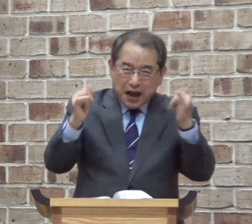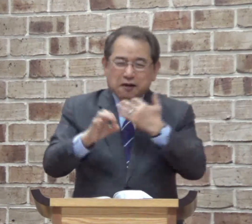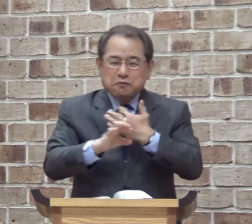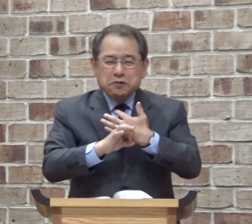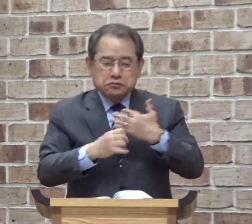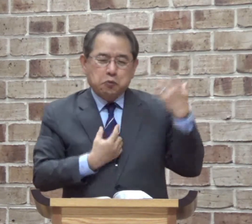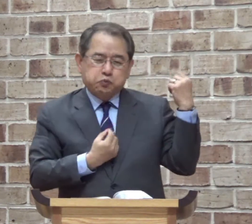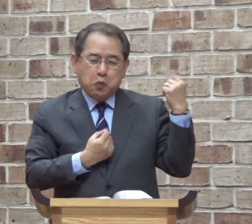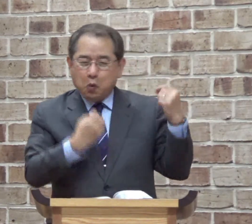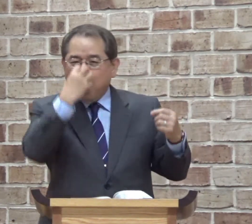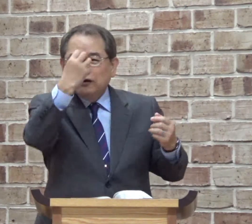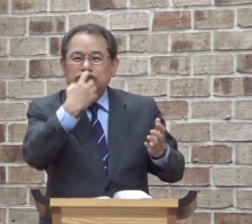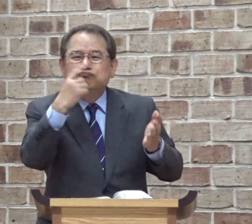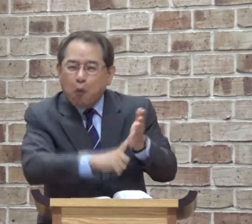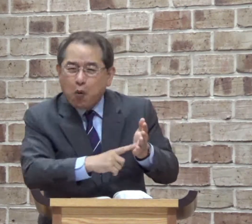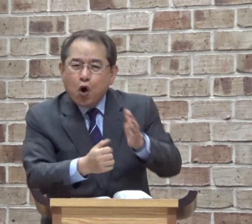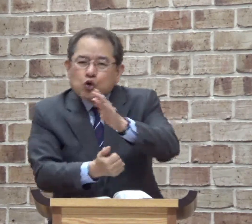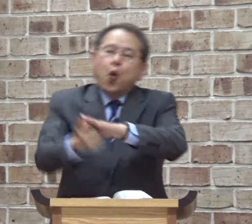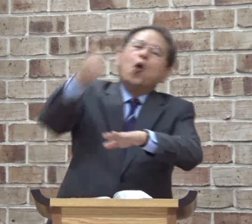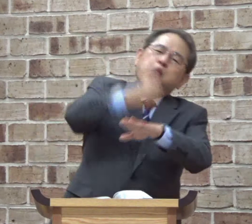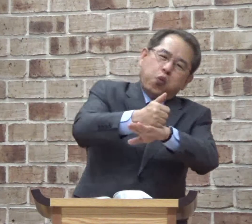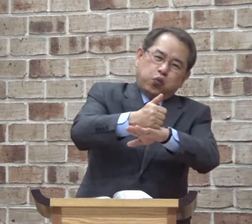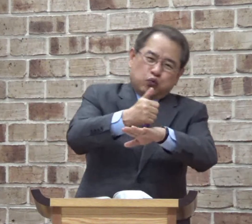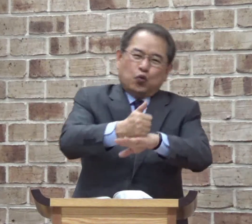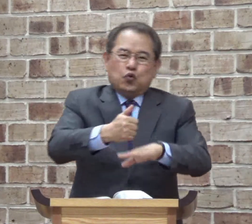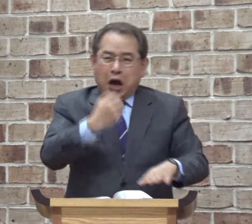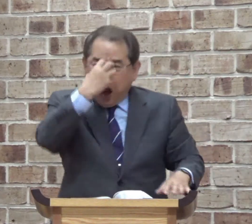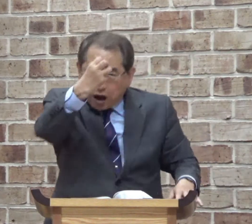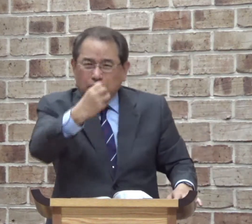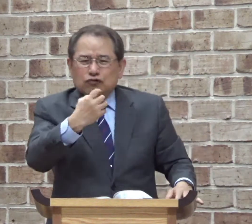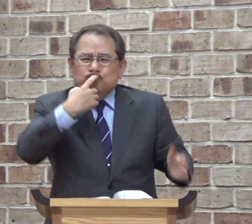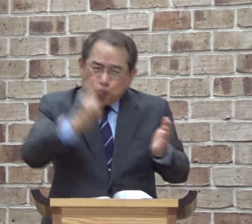자연적으로 교만해지기 쉽습니다. 성공해도 교만해지기 쉽습니다.